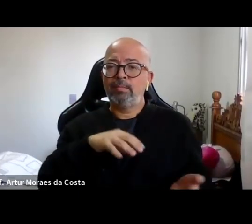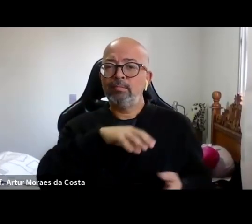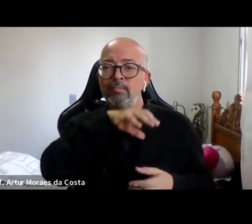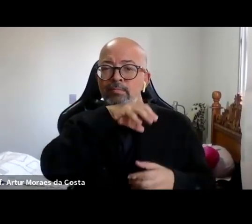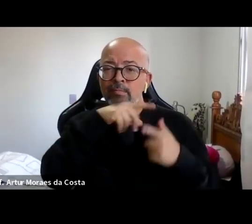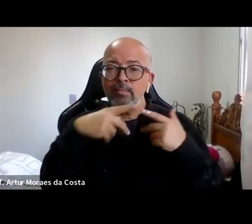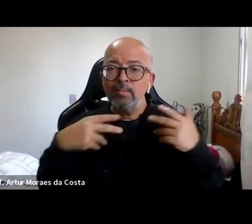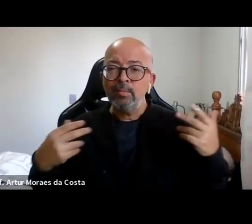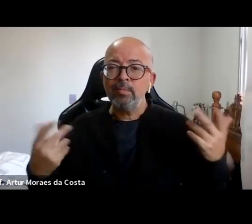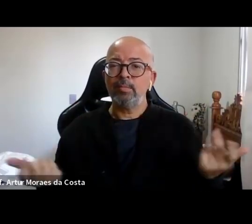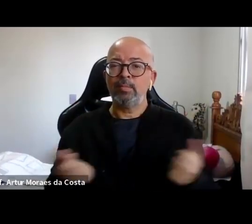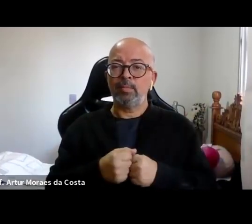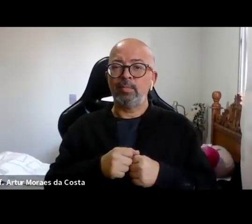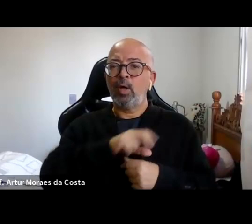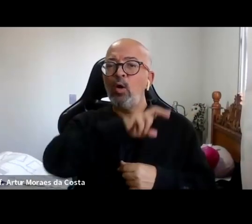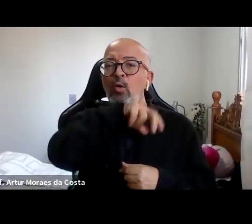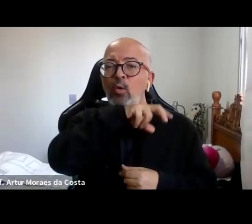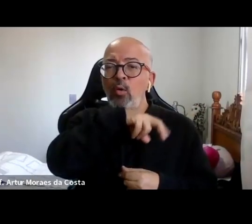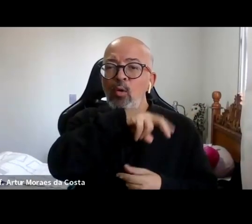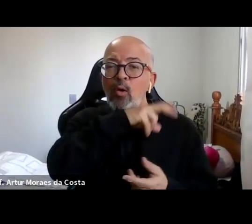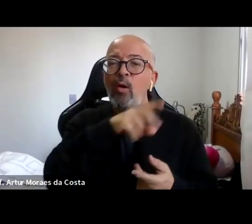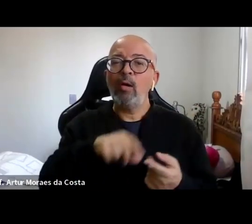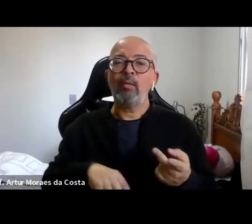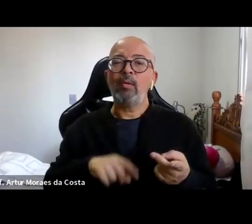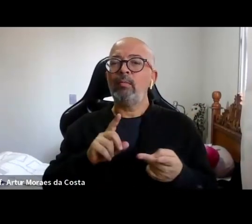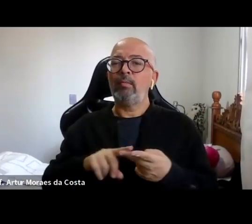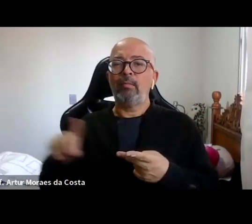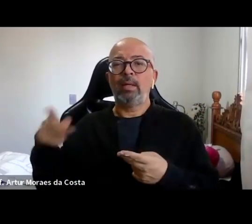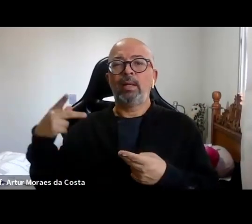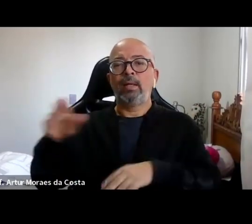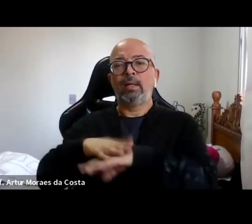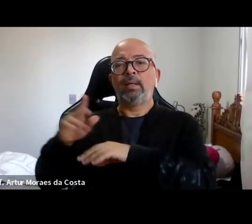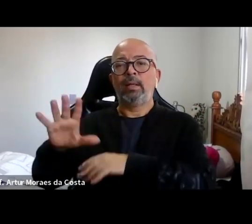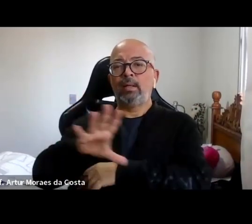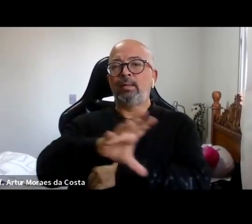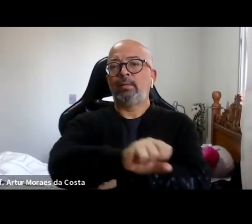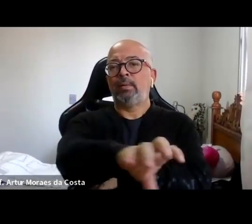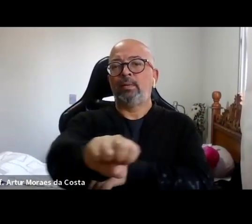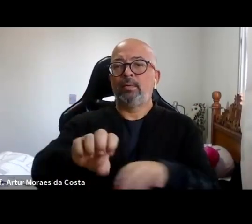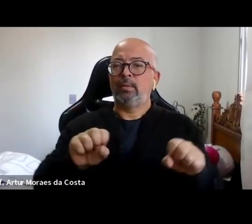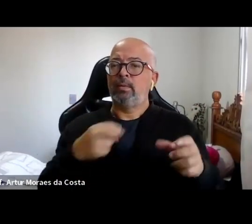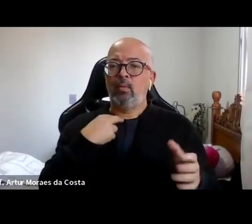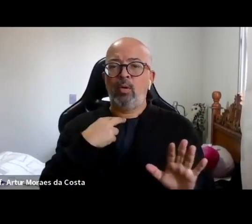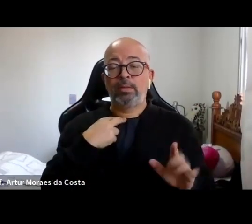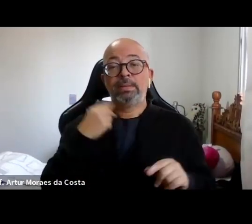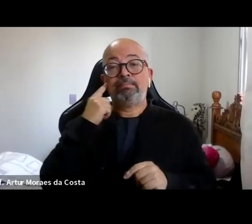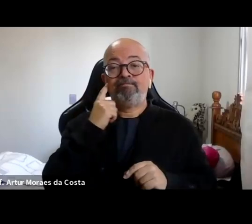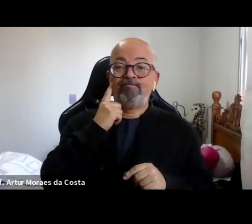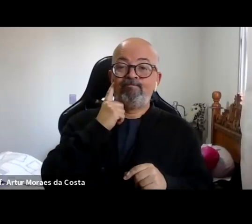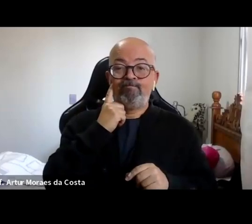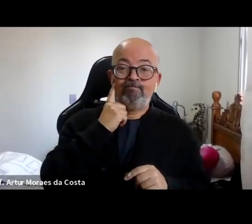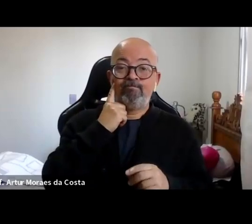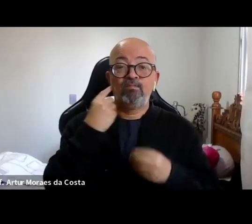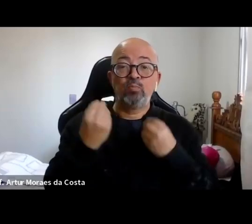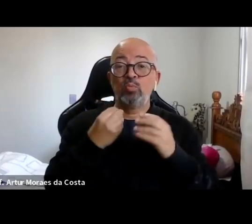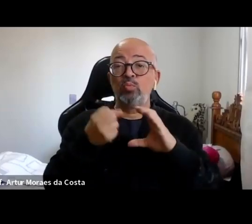pero son muchos los contextos en los que hay que describir y eh voy a tratar de eh referirme a a varios de ellos